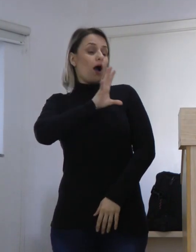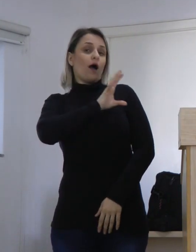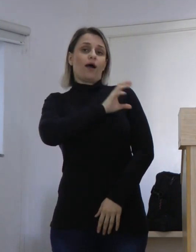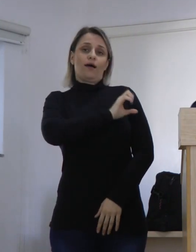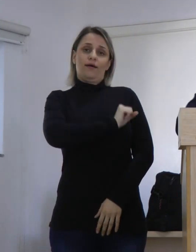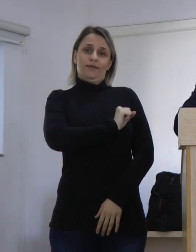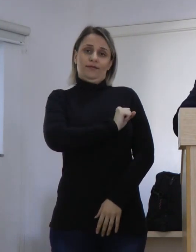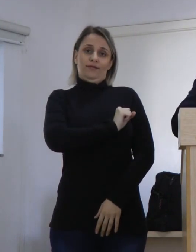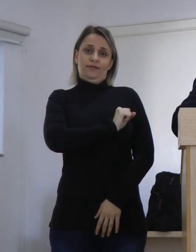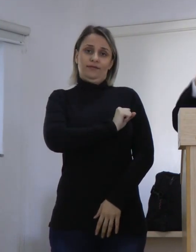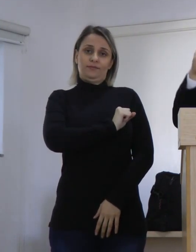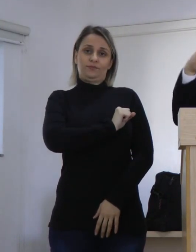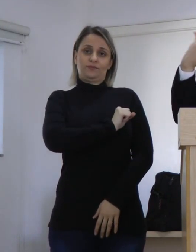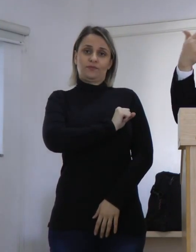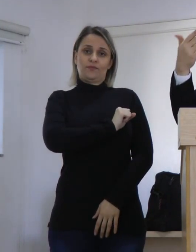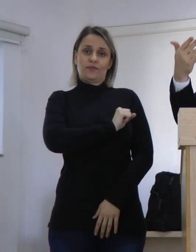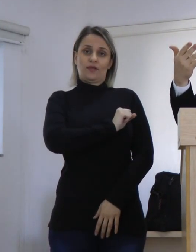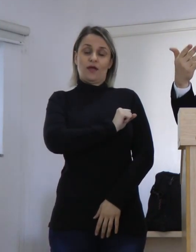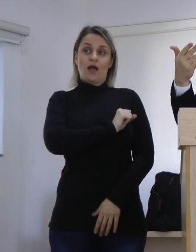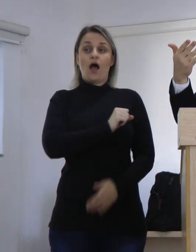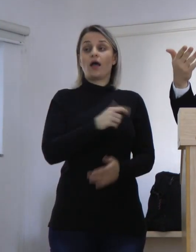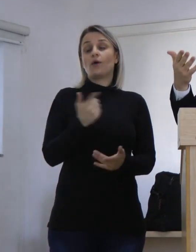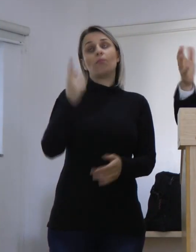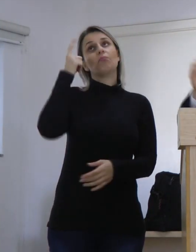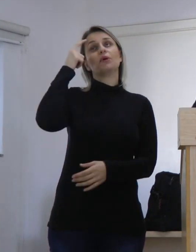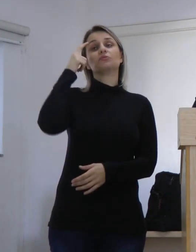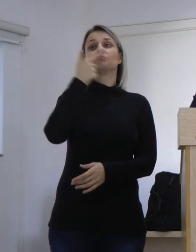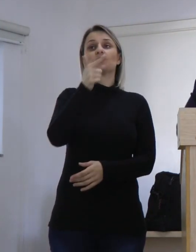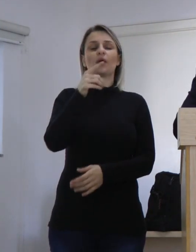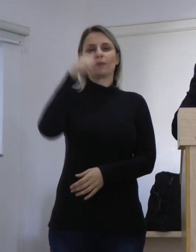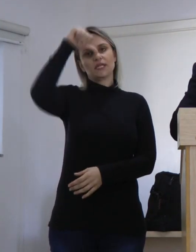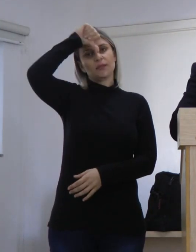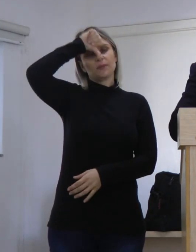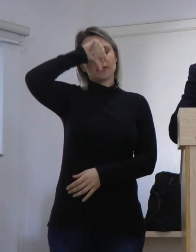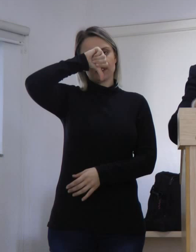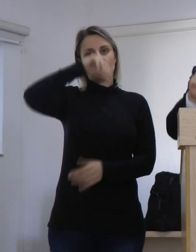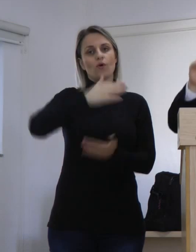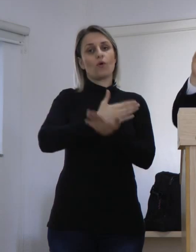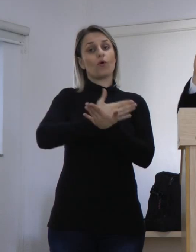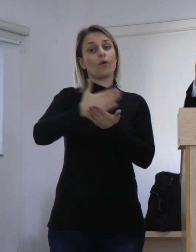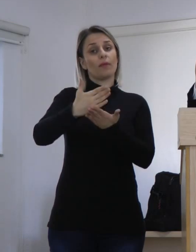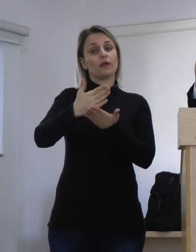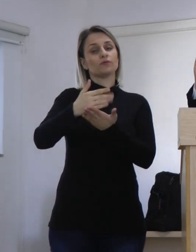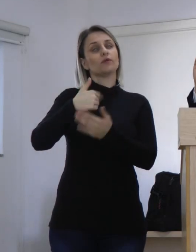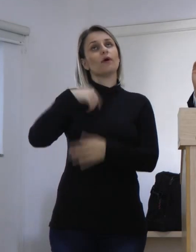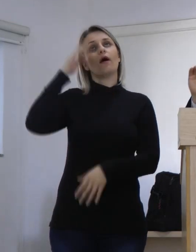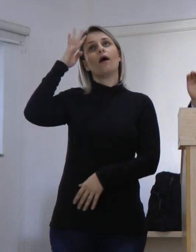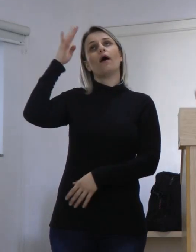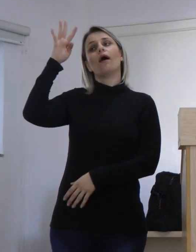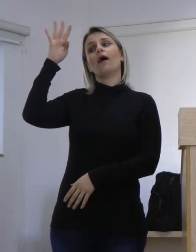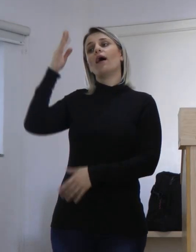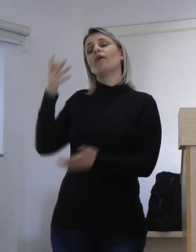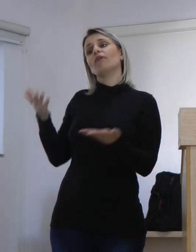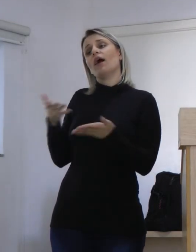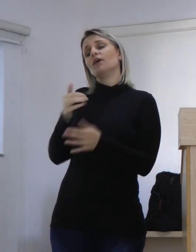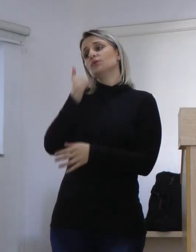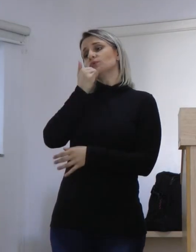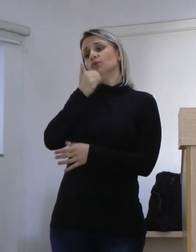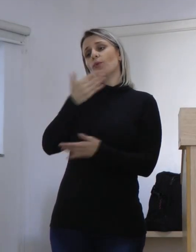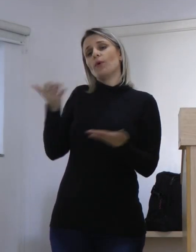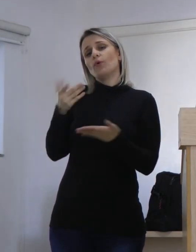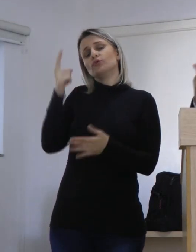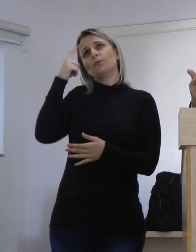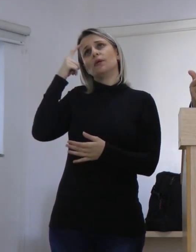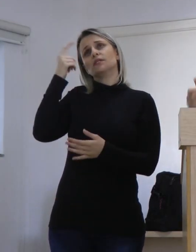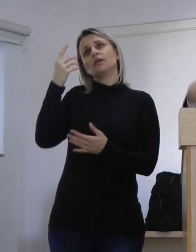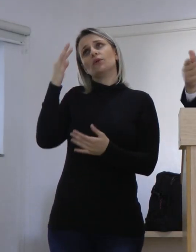Aí eu não entro mais em depressão, eu entro em reflexão, como diz Divaldo. E eu digo para os amigos: olha, eu estou romântico esses dias.